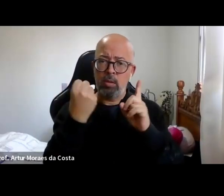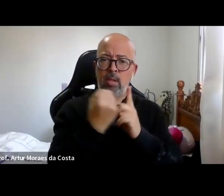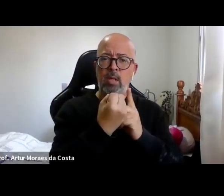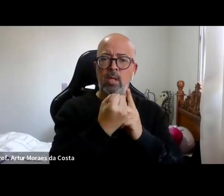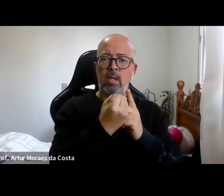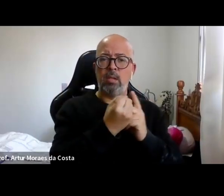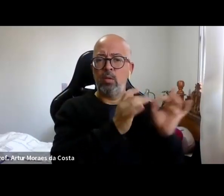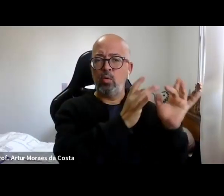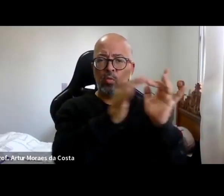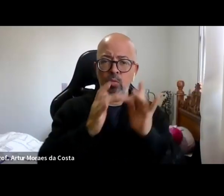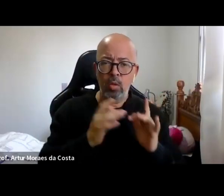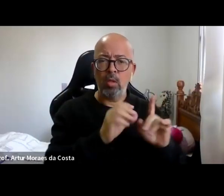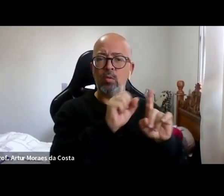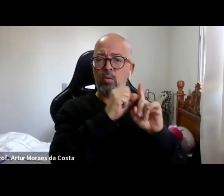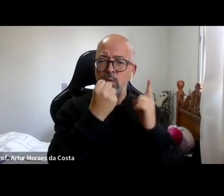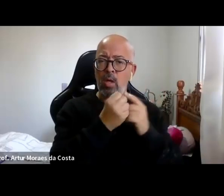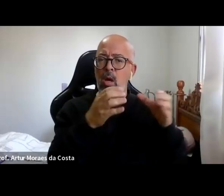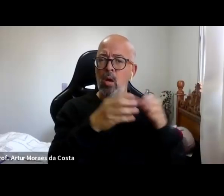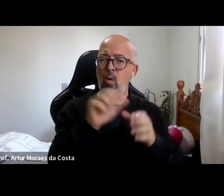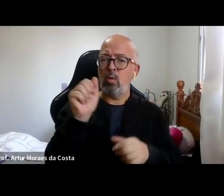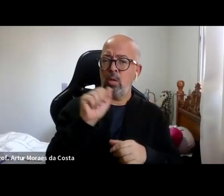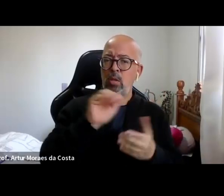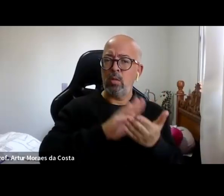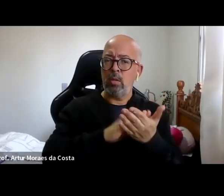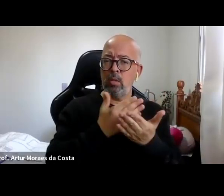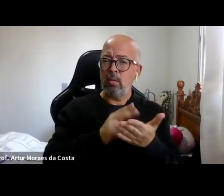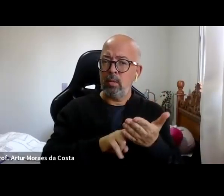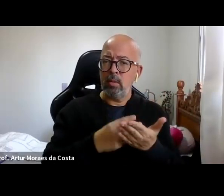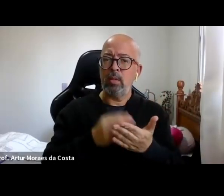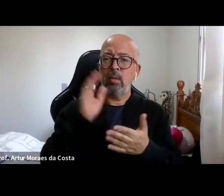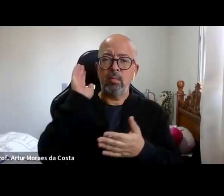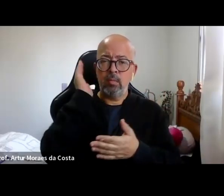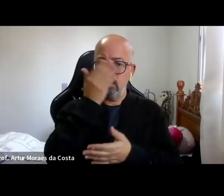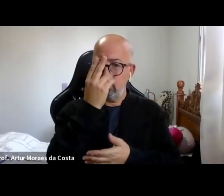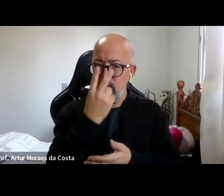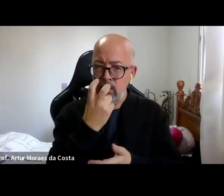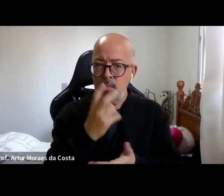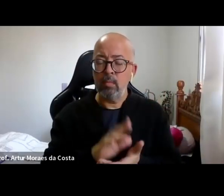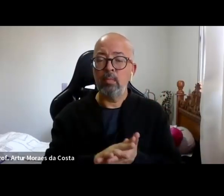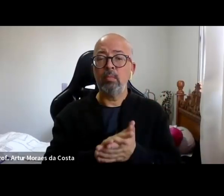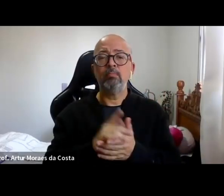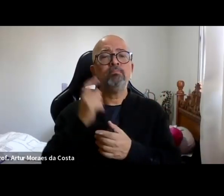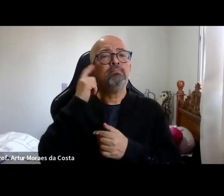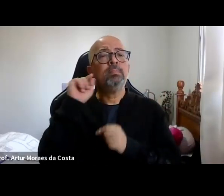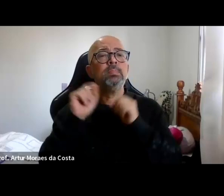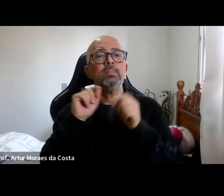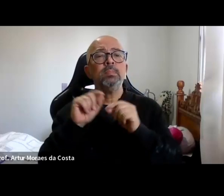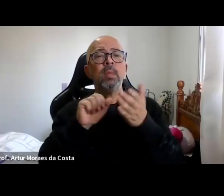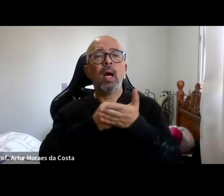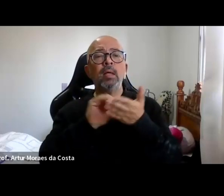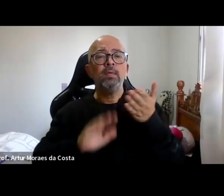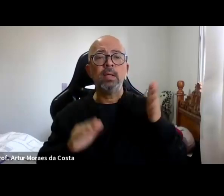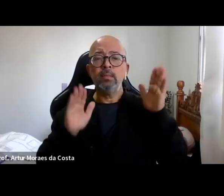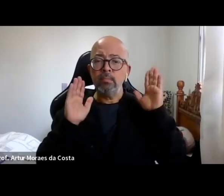eh pensar en actividades específicas que tengan todas las condiciones para que una persona solo siga se sienta